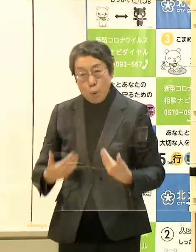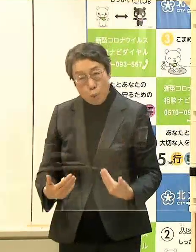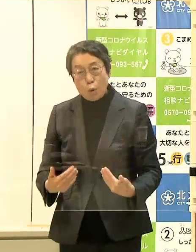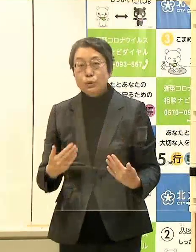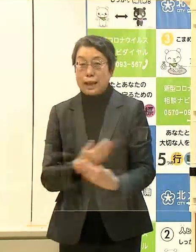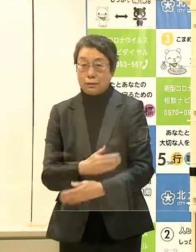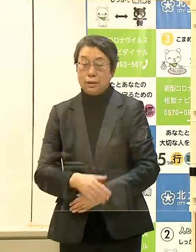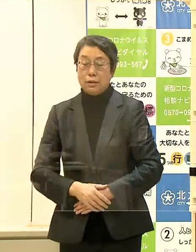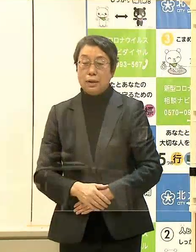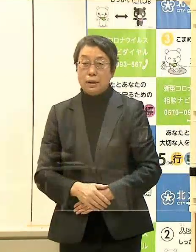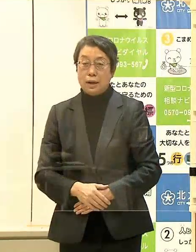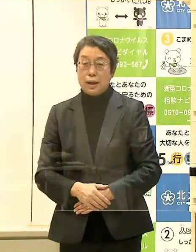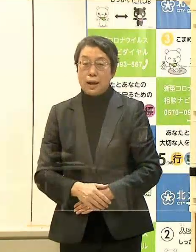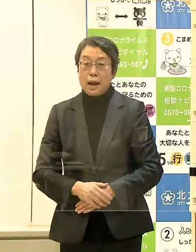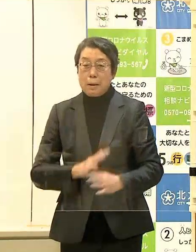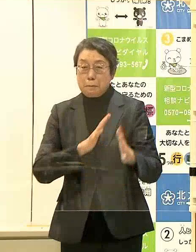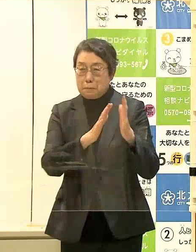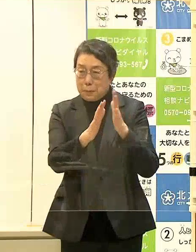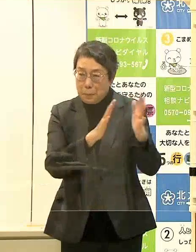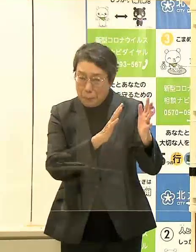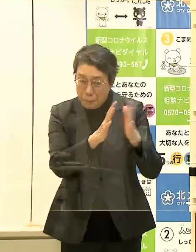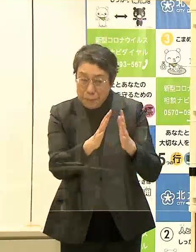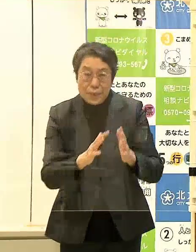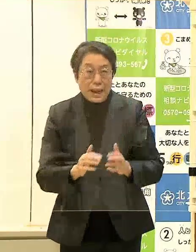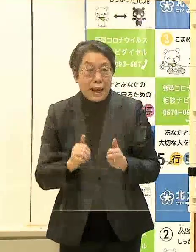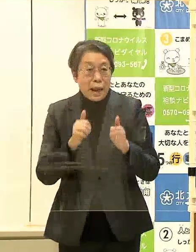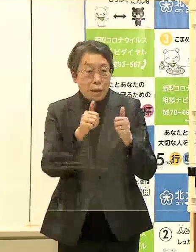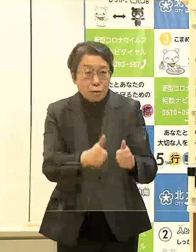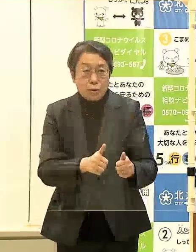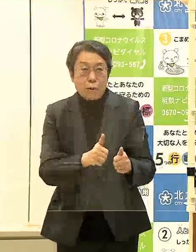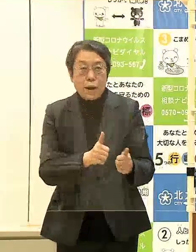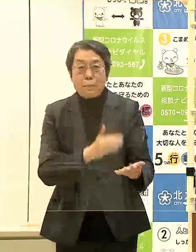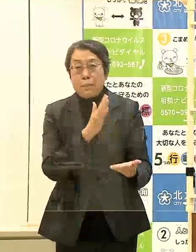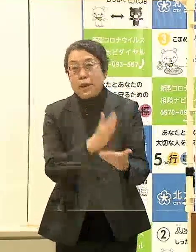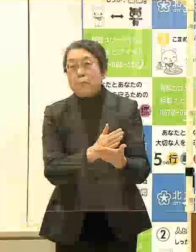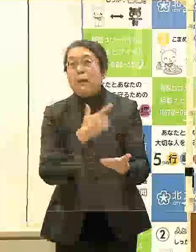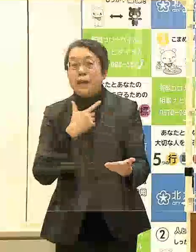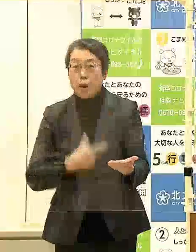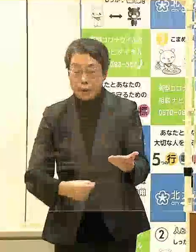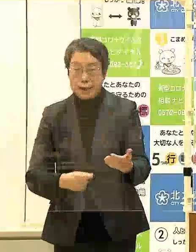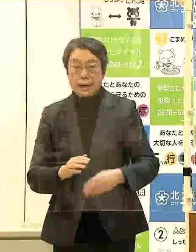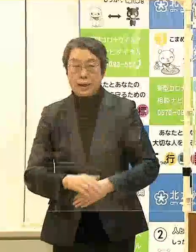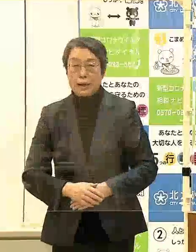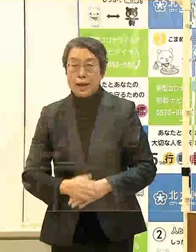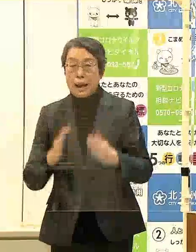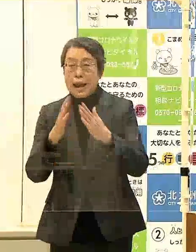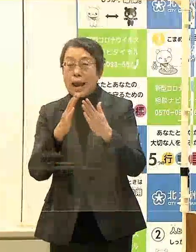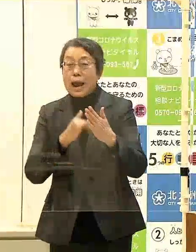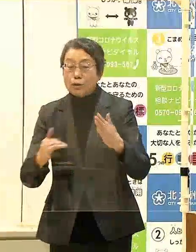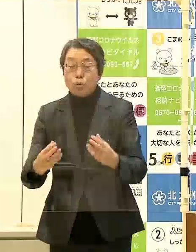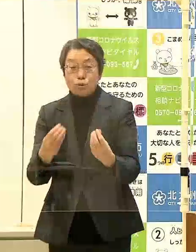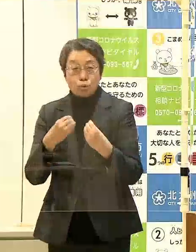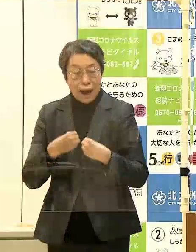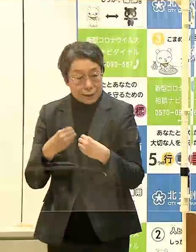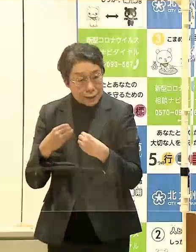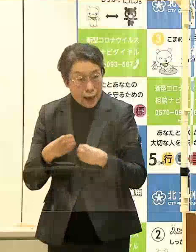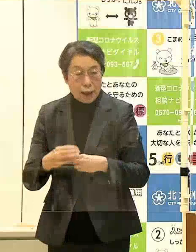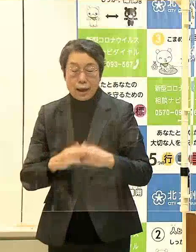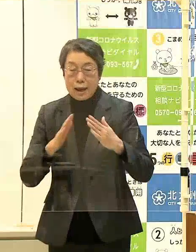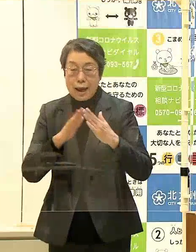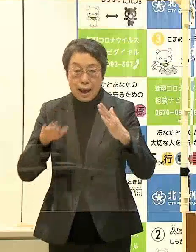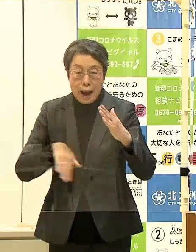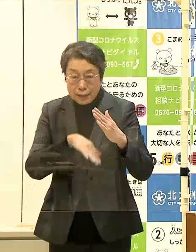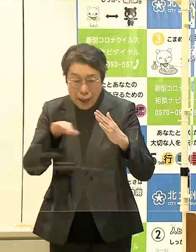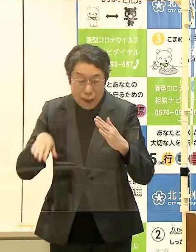出来るだけ人ごみの多い場所を下げていただきたいと思います家族感染が増えている家庭内感染